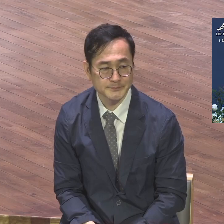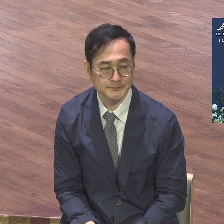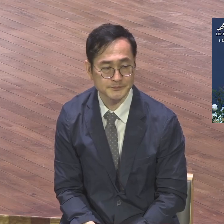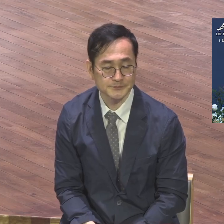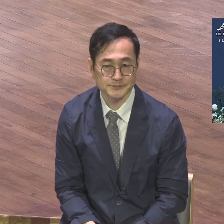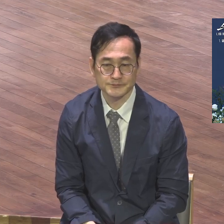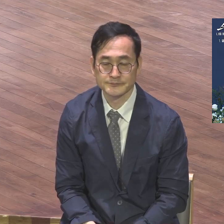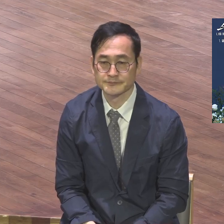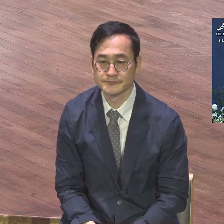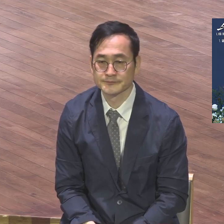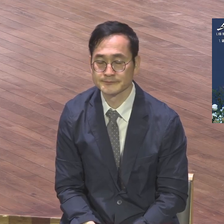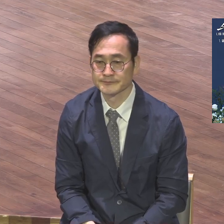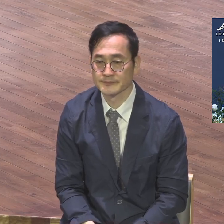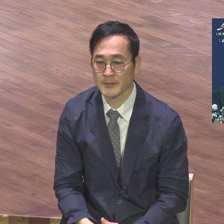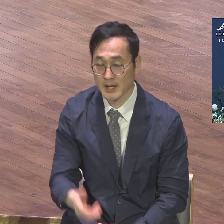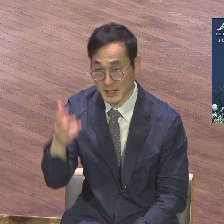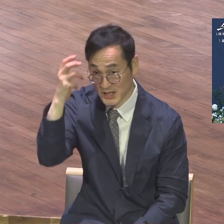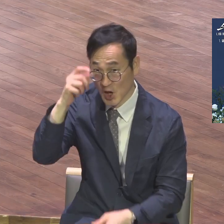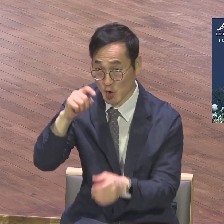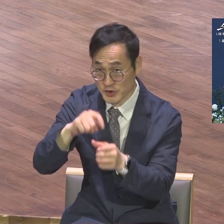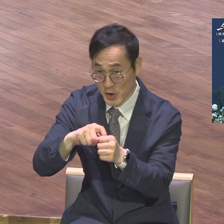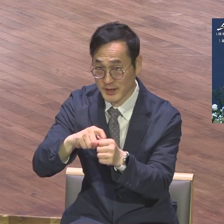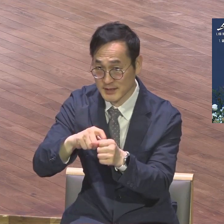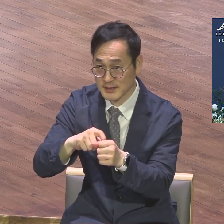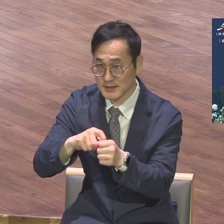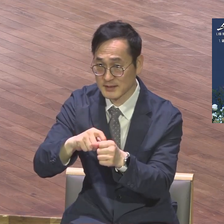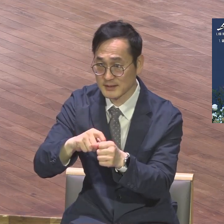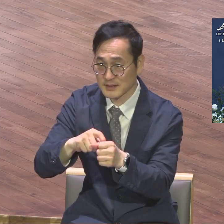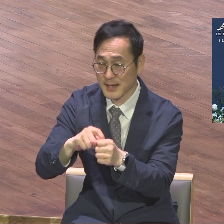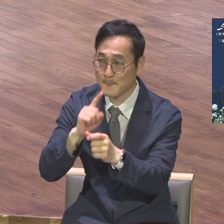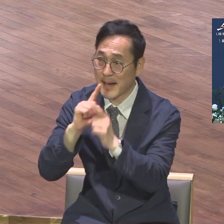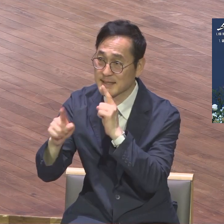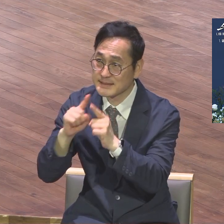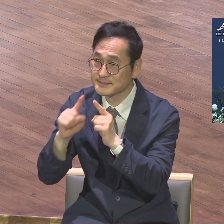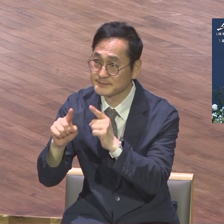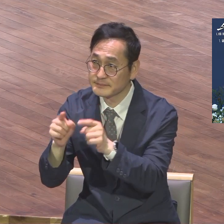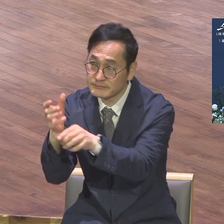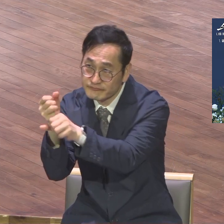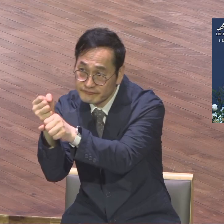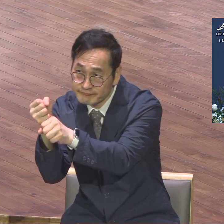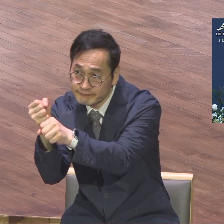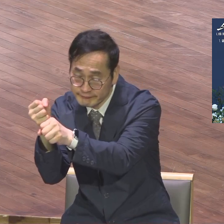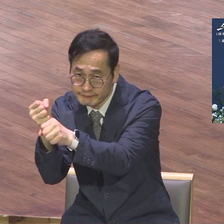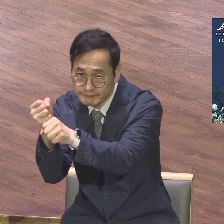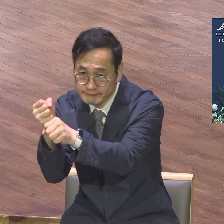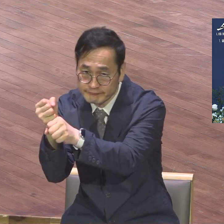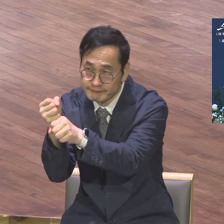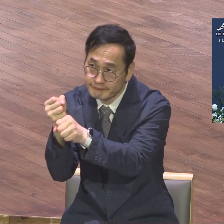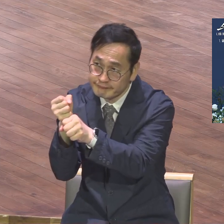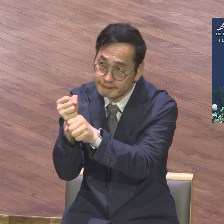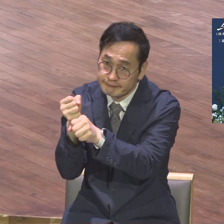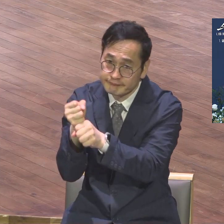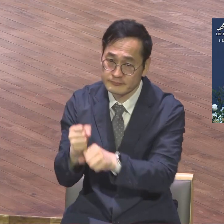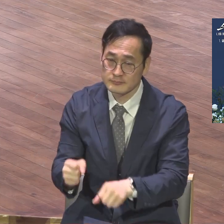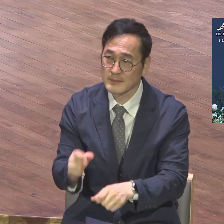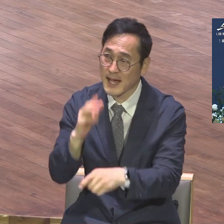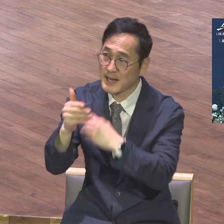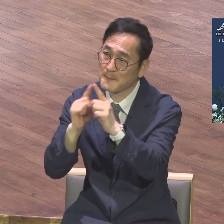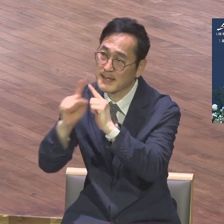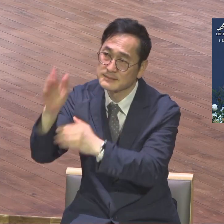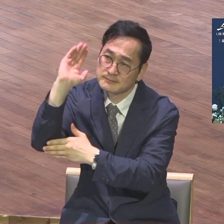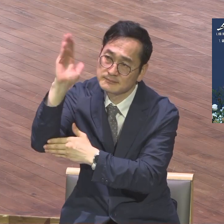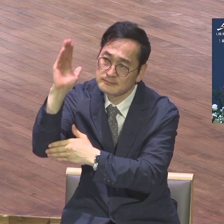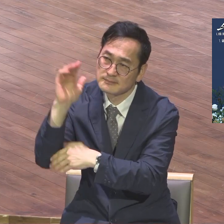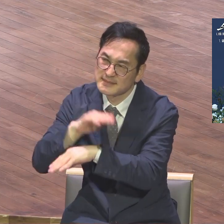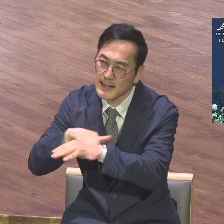강단의 영적 흐름을 붙잡는 삶이 정말 중요합니다. 영계 모든 성도들을 강단과 입사되어서 삶의